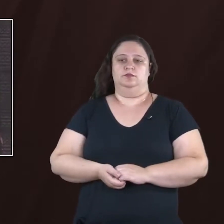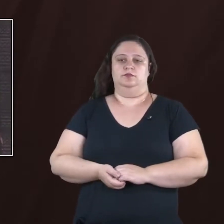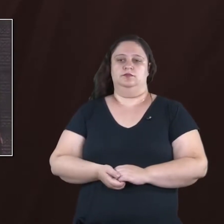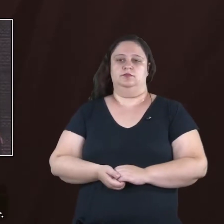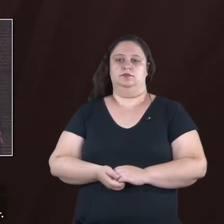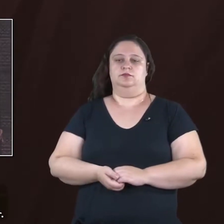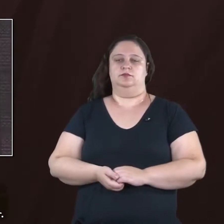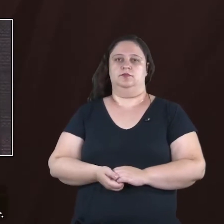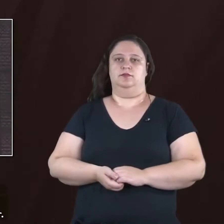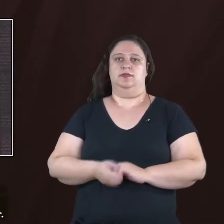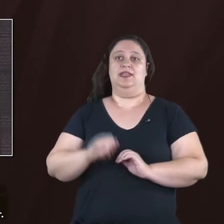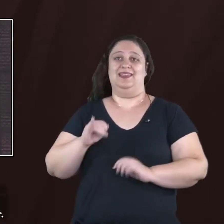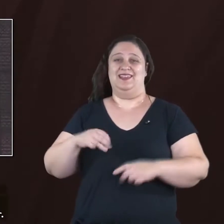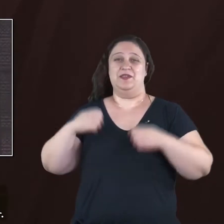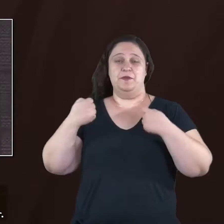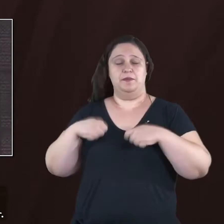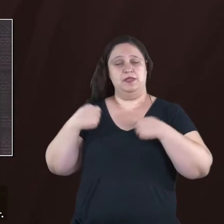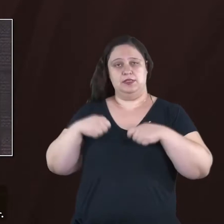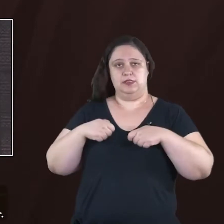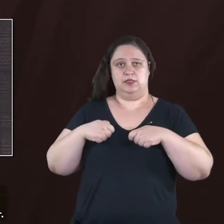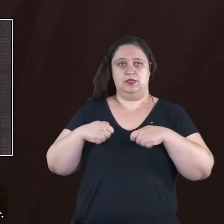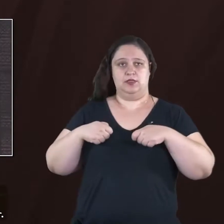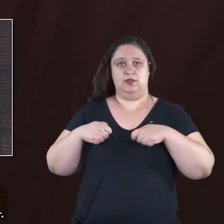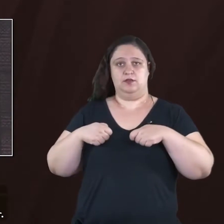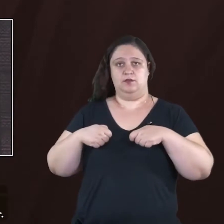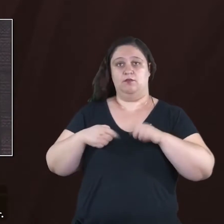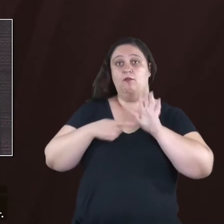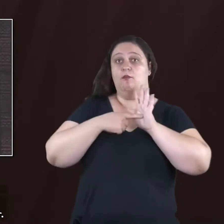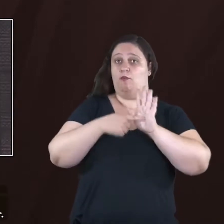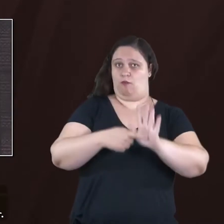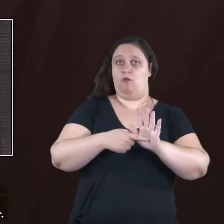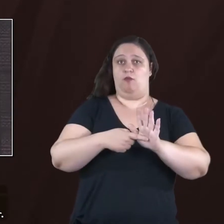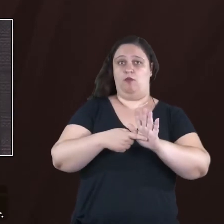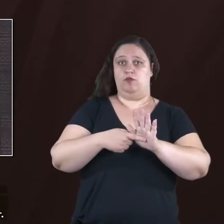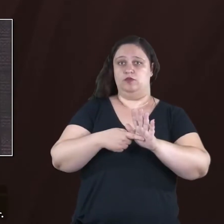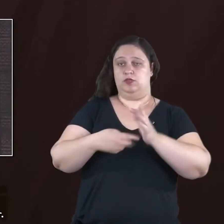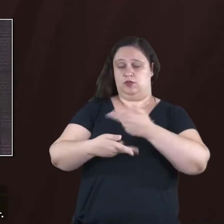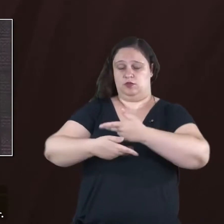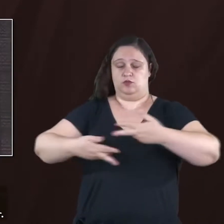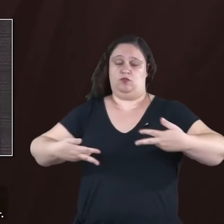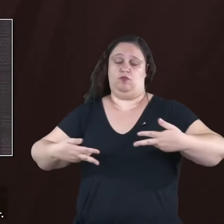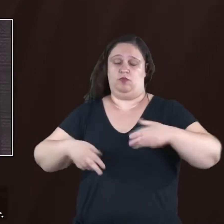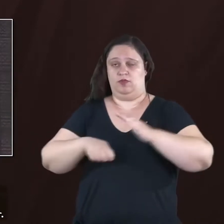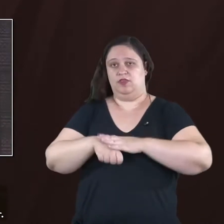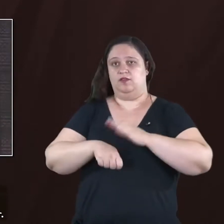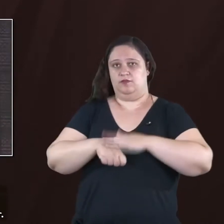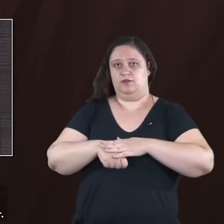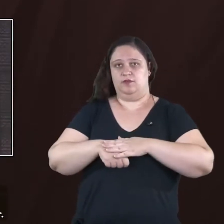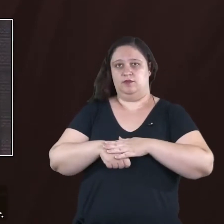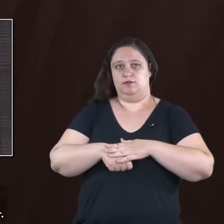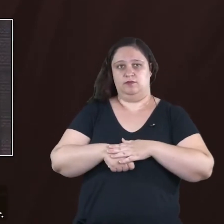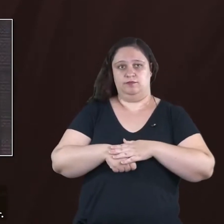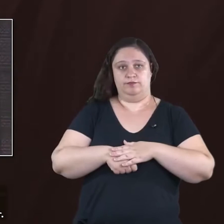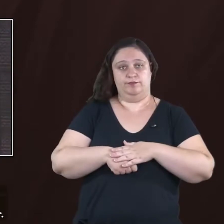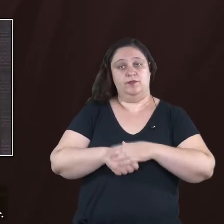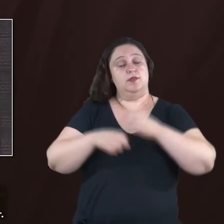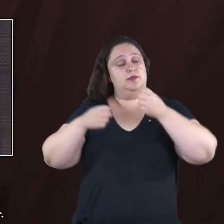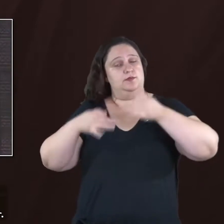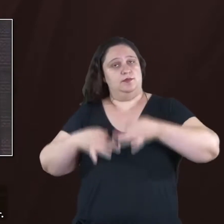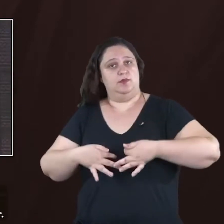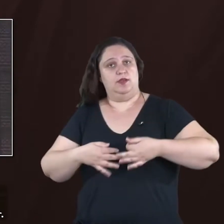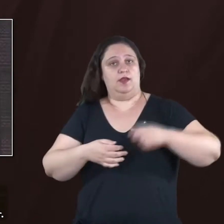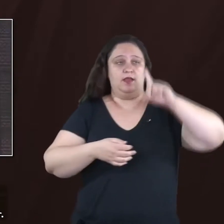se é necessário que me glorie, ainda que não convém, passarei as visões e revelações do